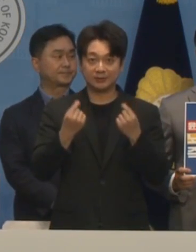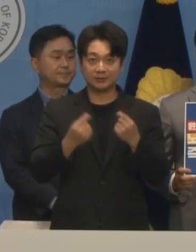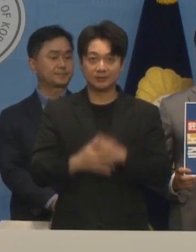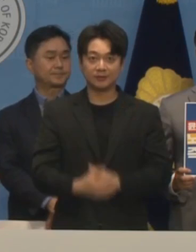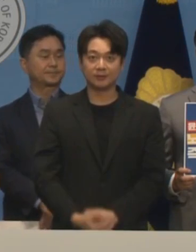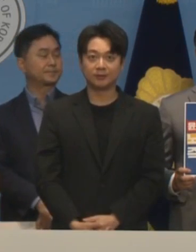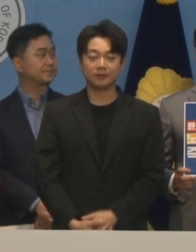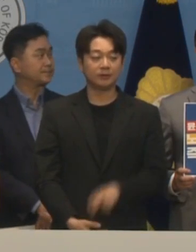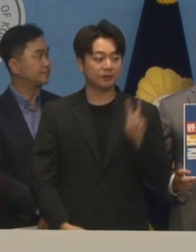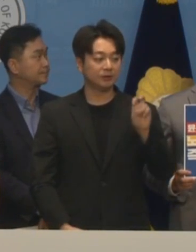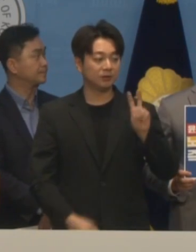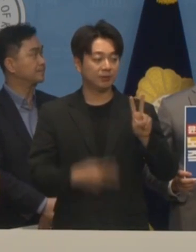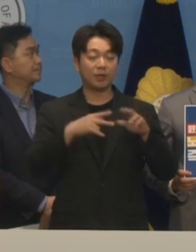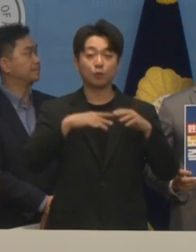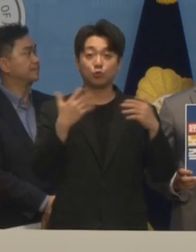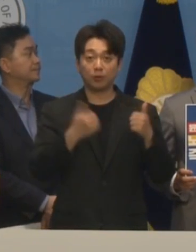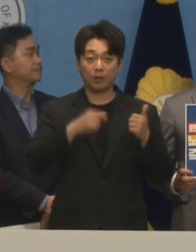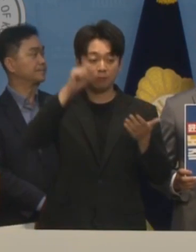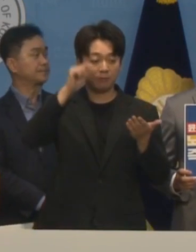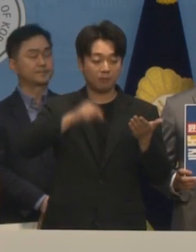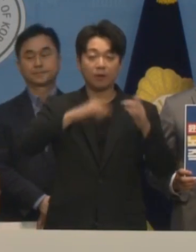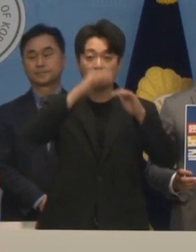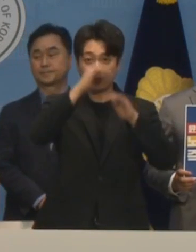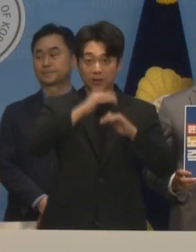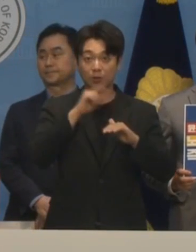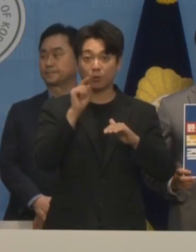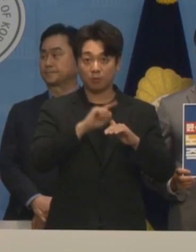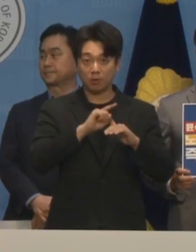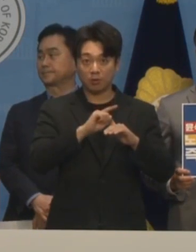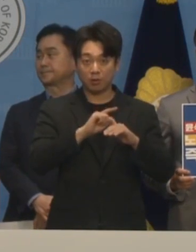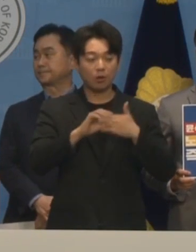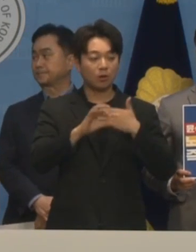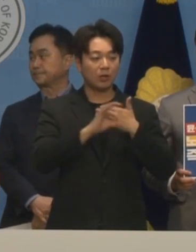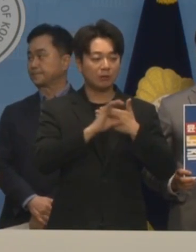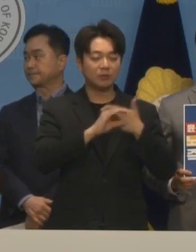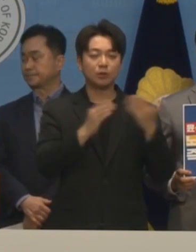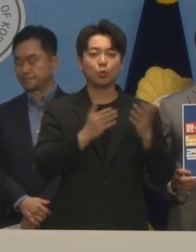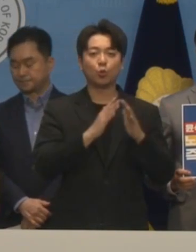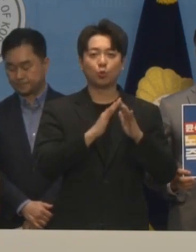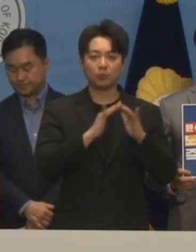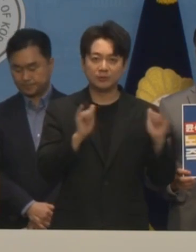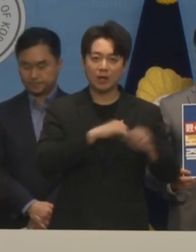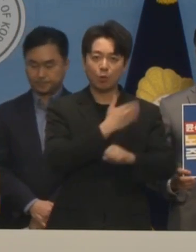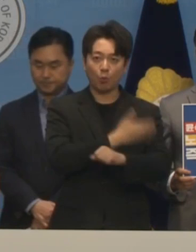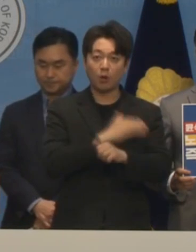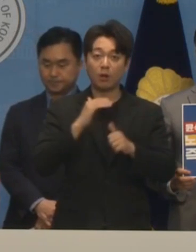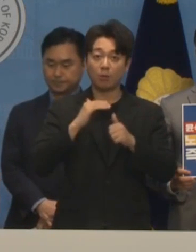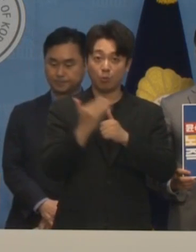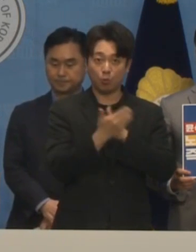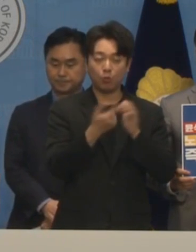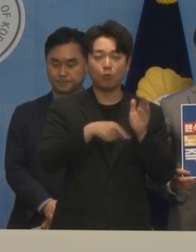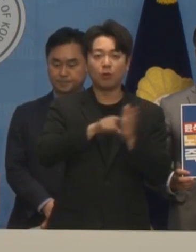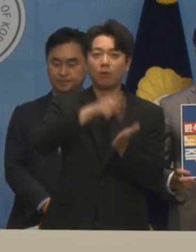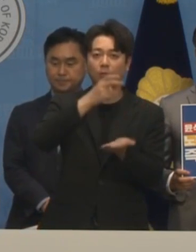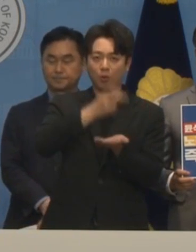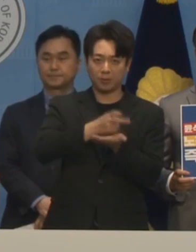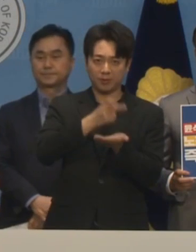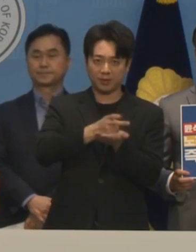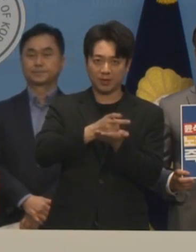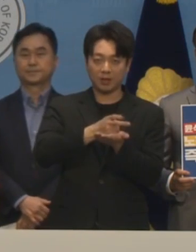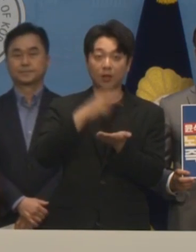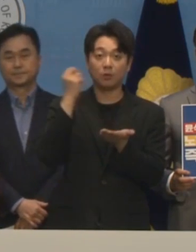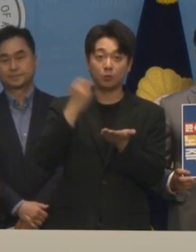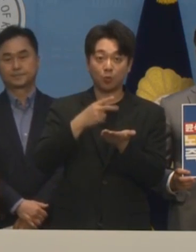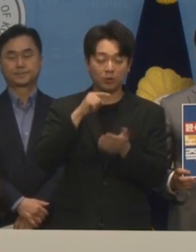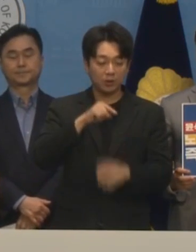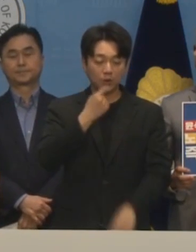통과된 내용은 하청, 특수고용, 플랫폼 노동 등 비정규직 노동자들에 대한 권리보장법입니다. 그리고 이